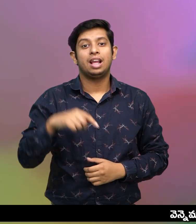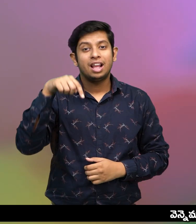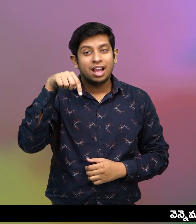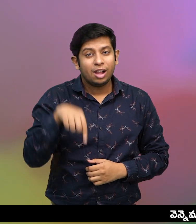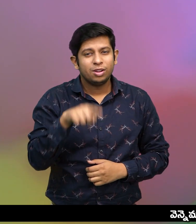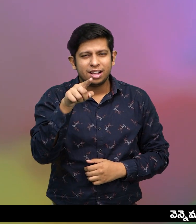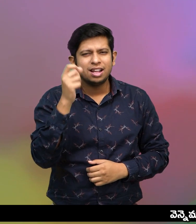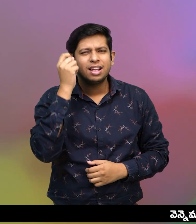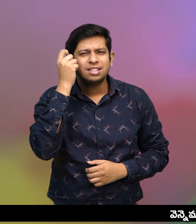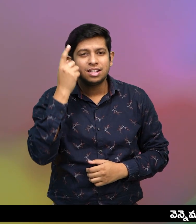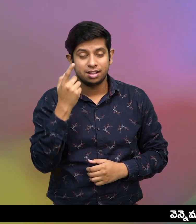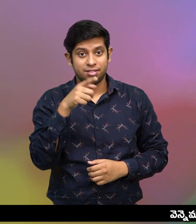వెన్నెముక లేని జంతువుల లక్షణాలు